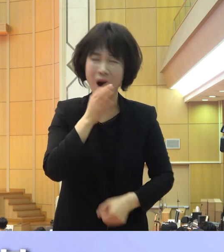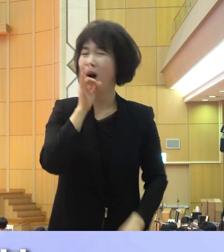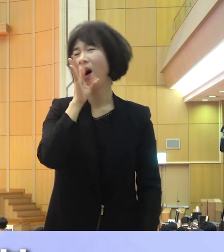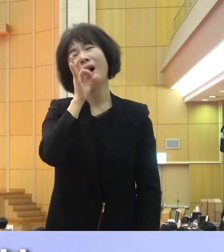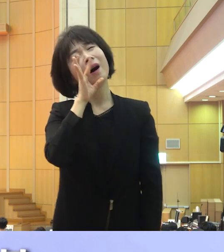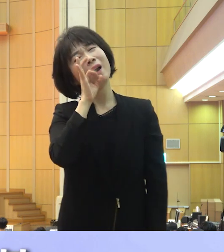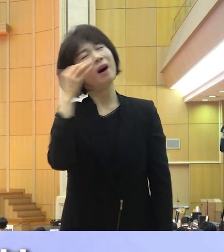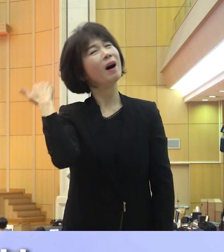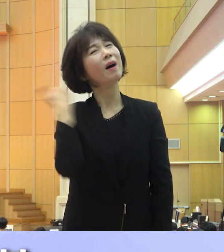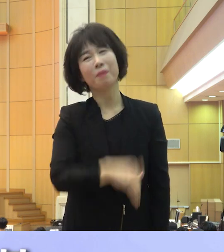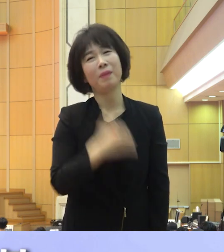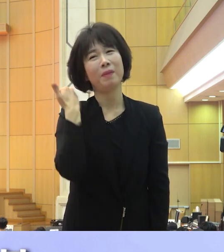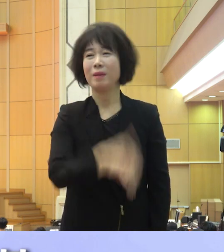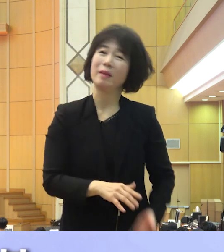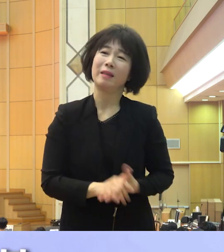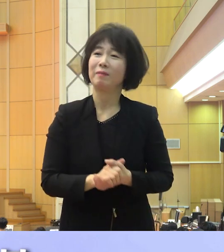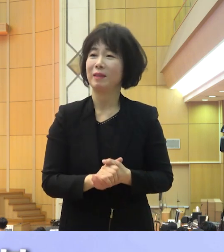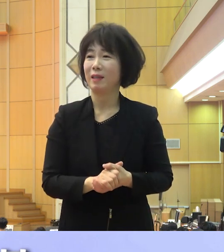짐승들도 보십시오.